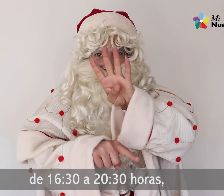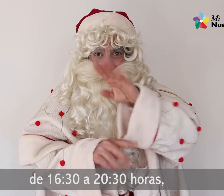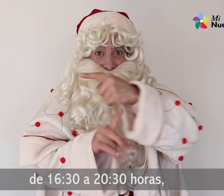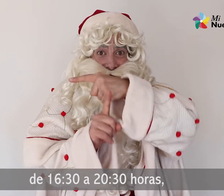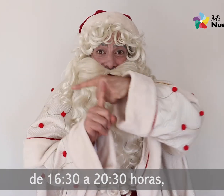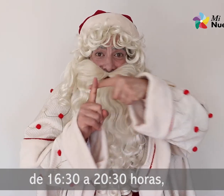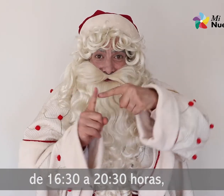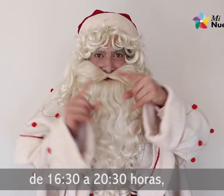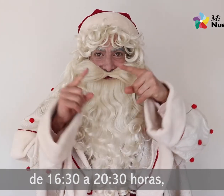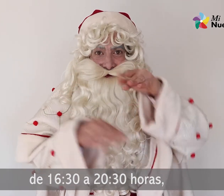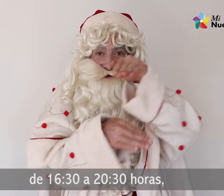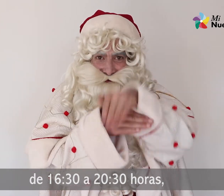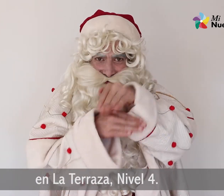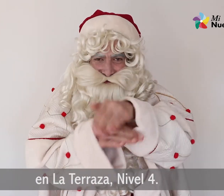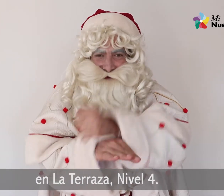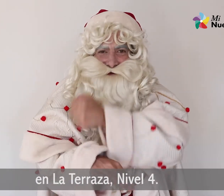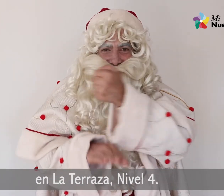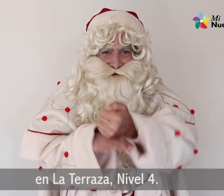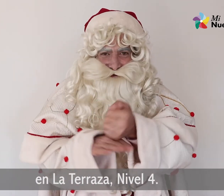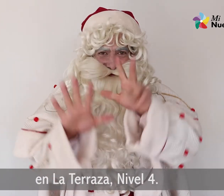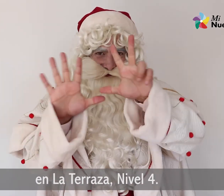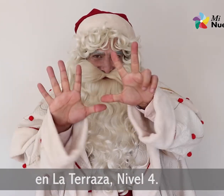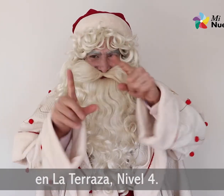a 20.30 horas en la terraza nivel 4.